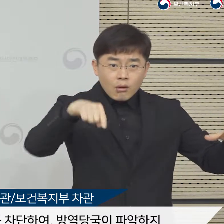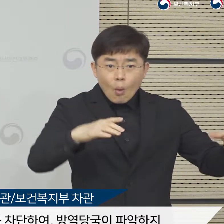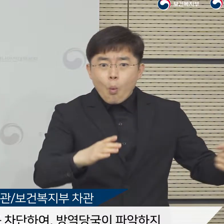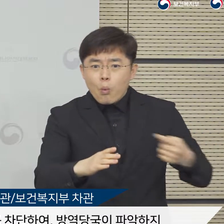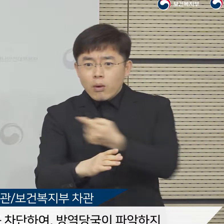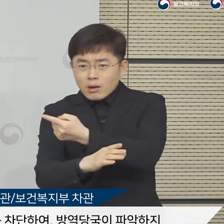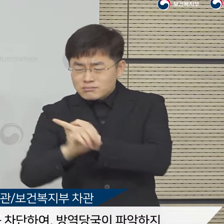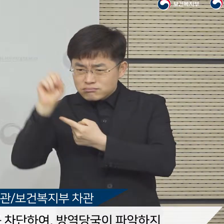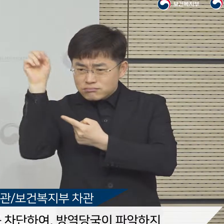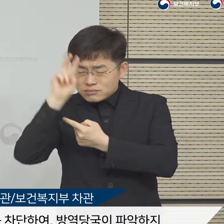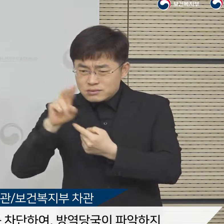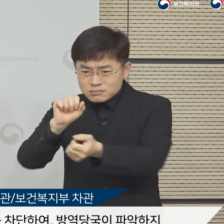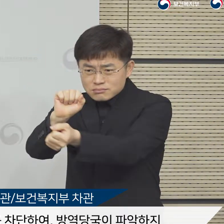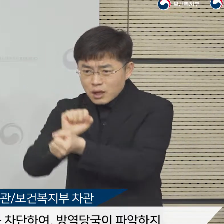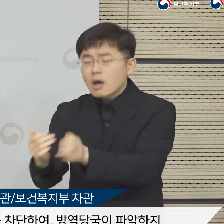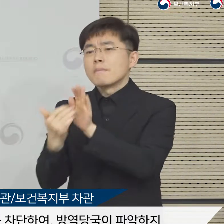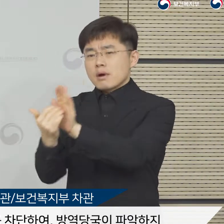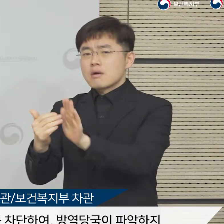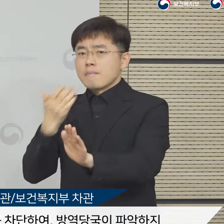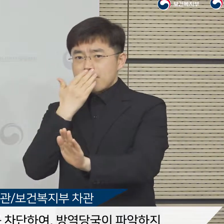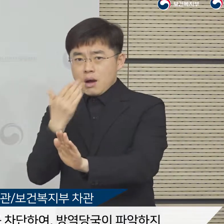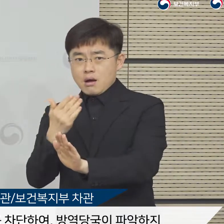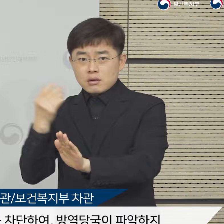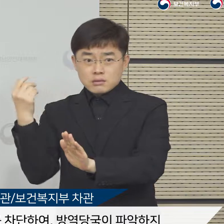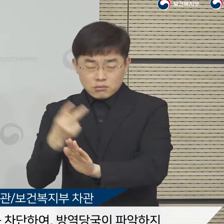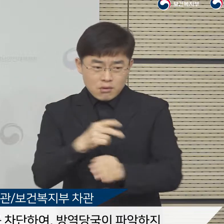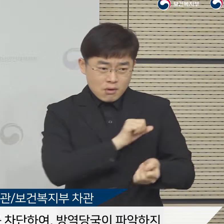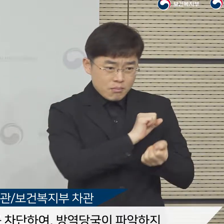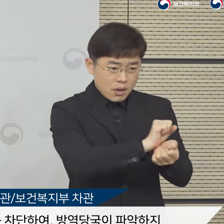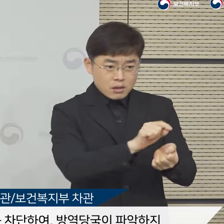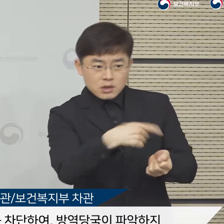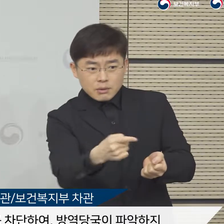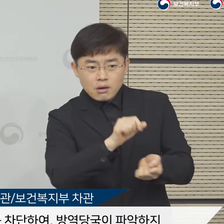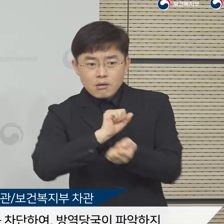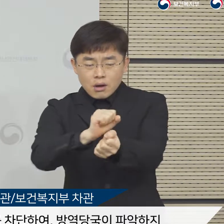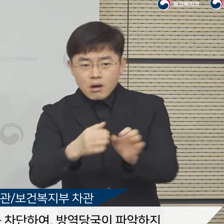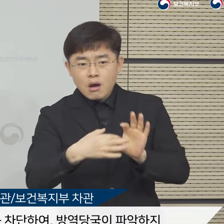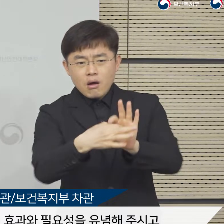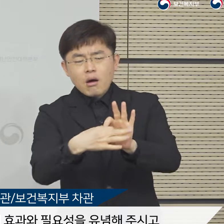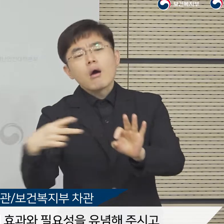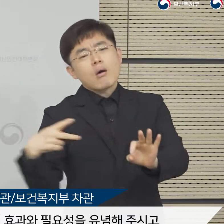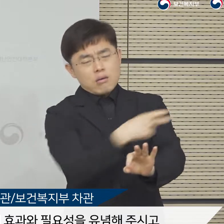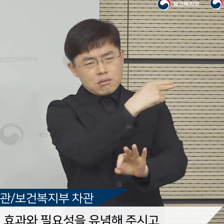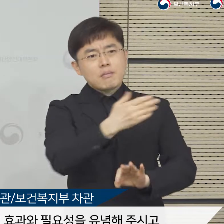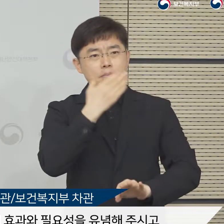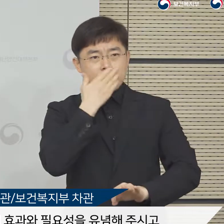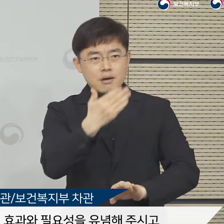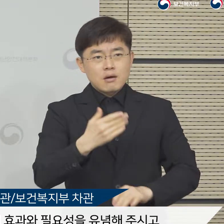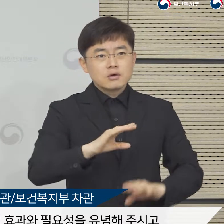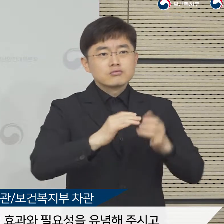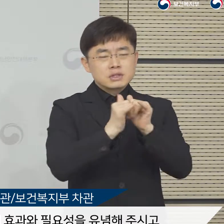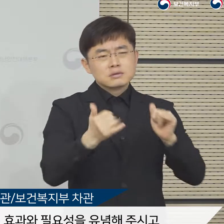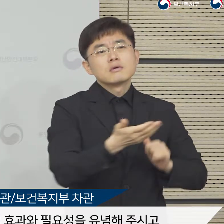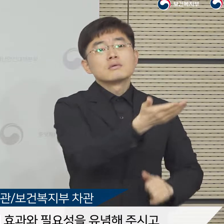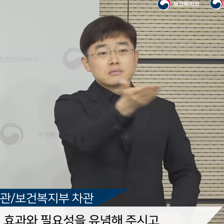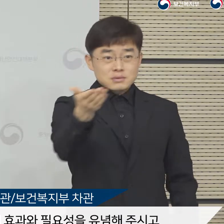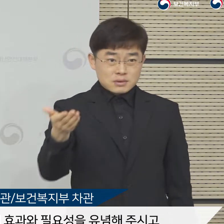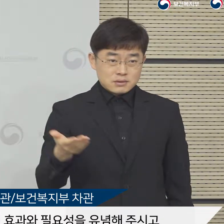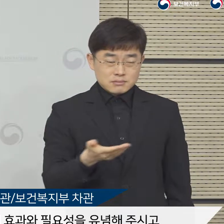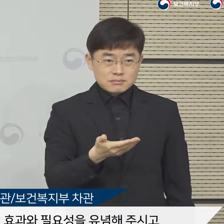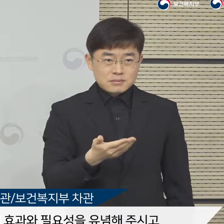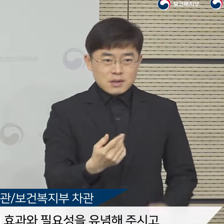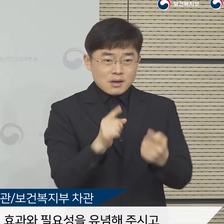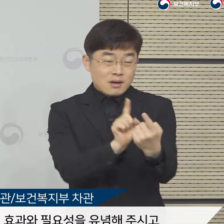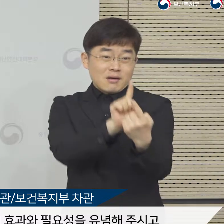2차 감염을 차단하고 유행 고리를 끊을 수 있게 됩니다. 국민 여러분들께서 이러한